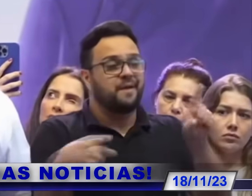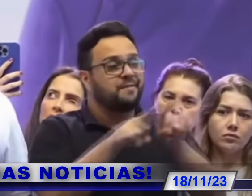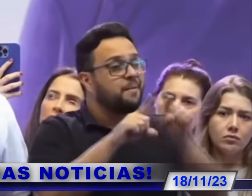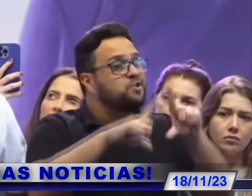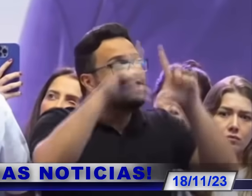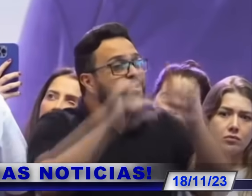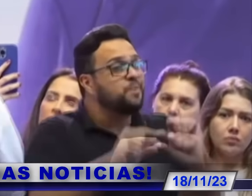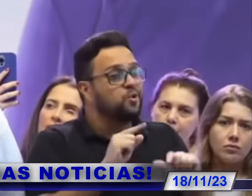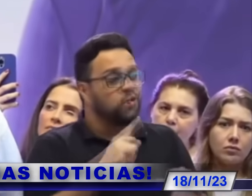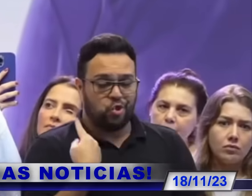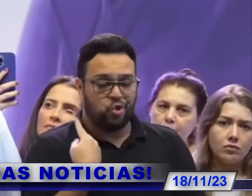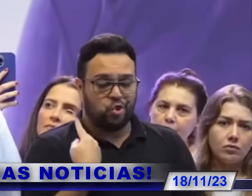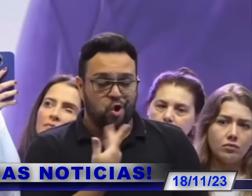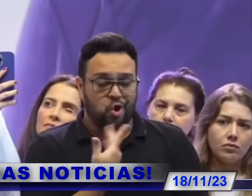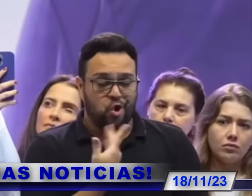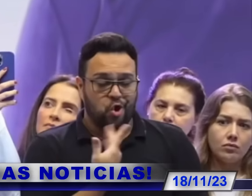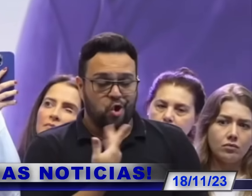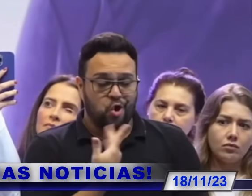nosso governo.